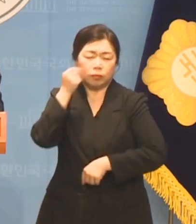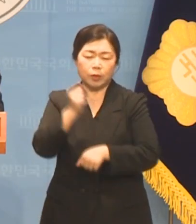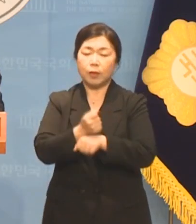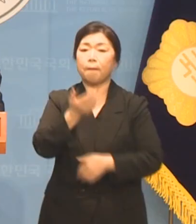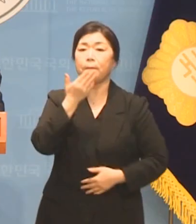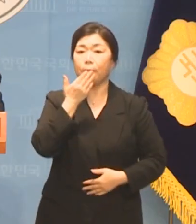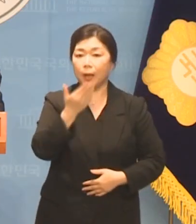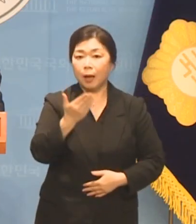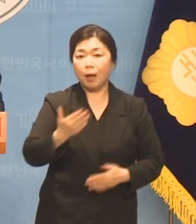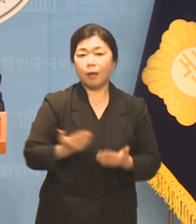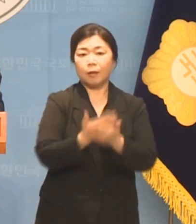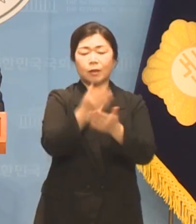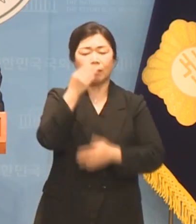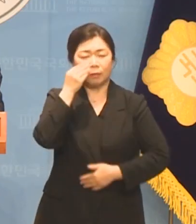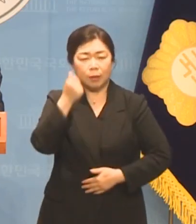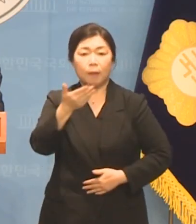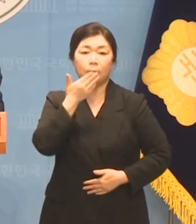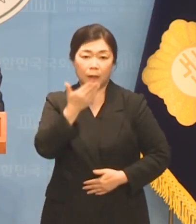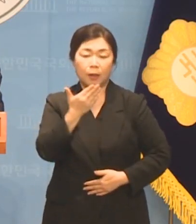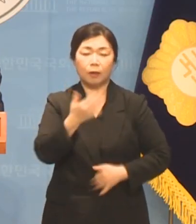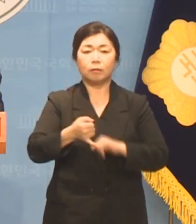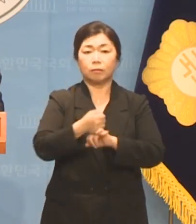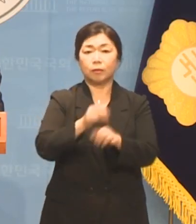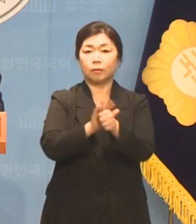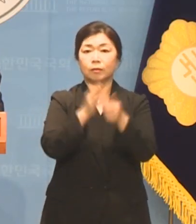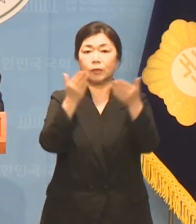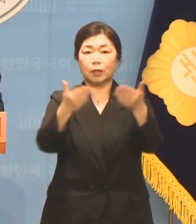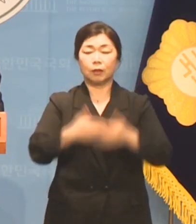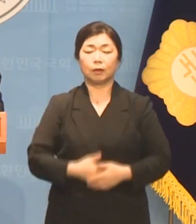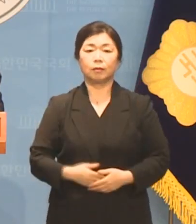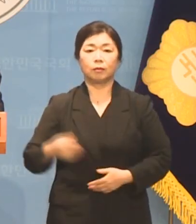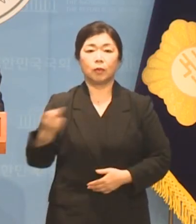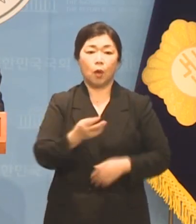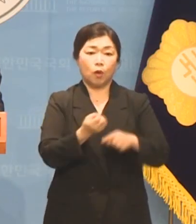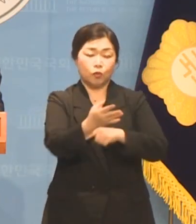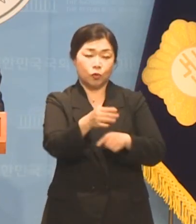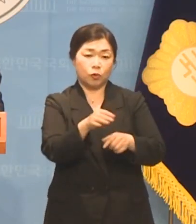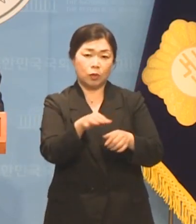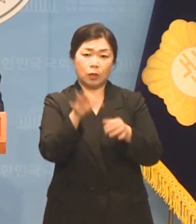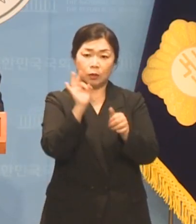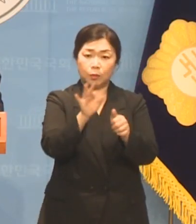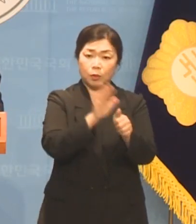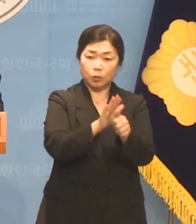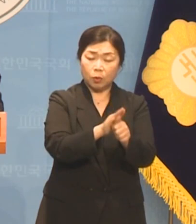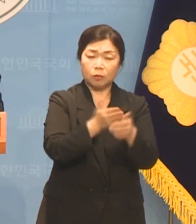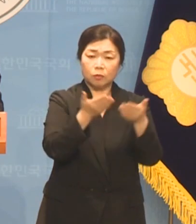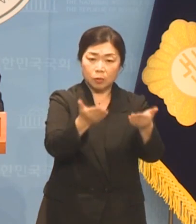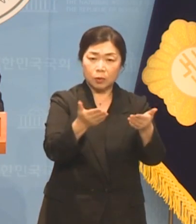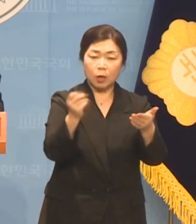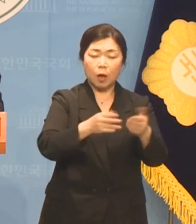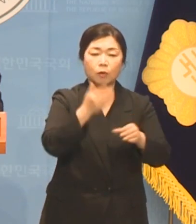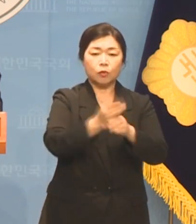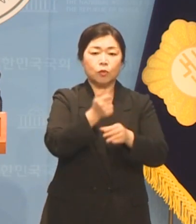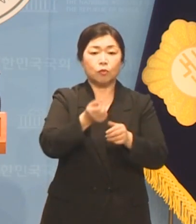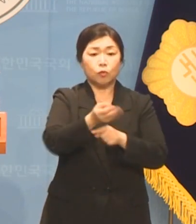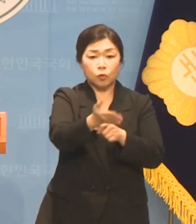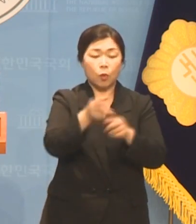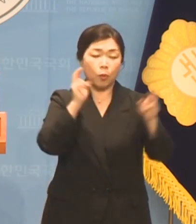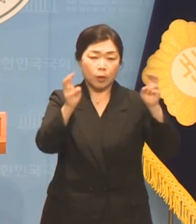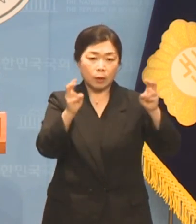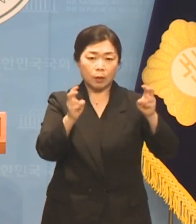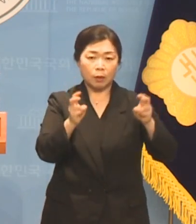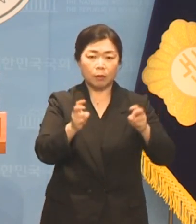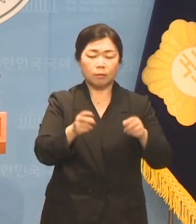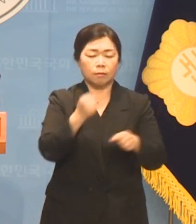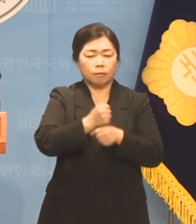가능한 성장을 이룰 수 있도록 하겠습니다. 또한 수출 금융 지원 체계를 전문화하여 중소수출기업의